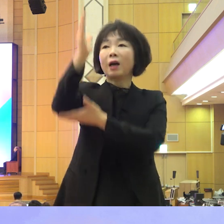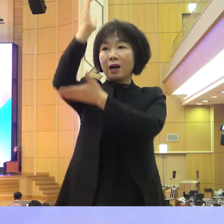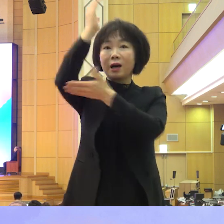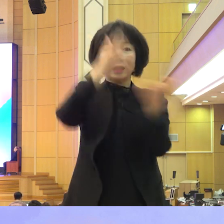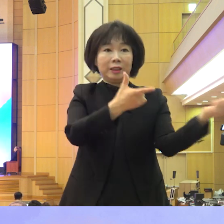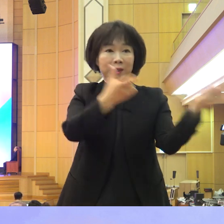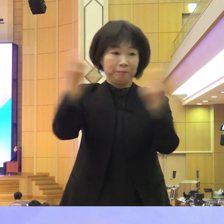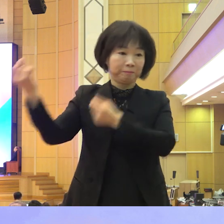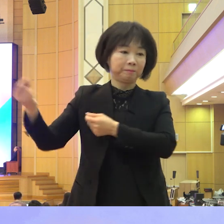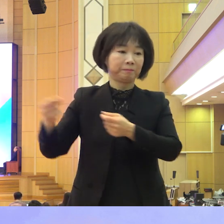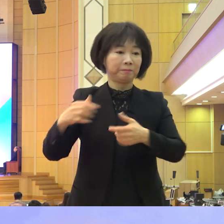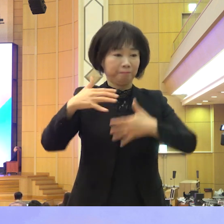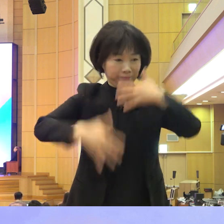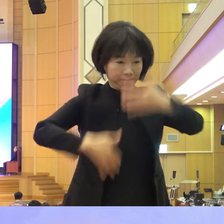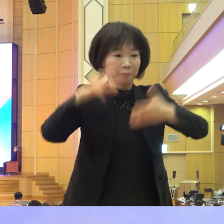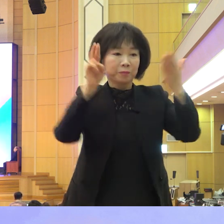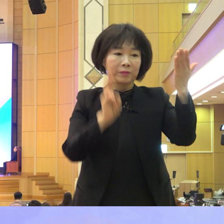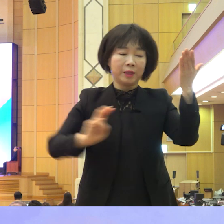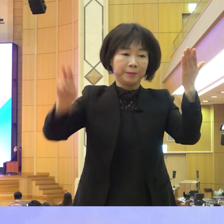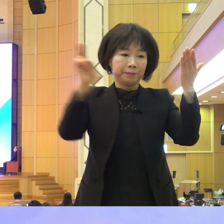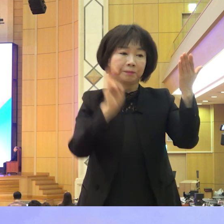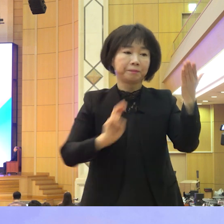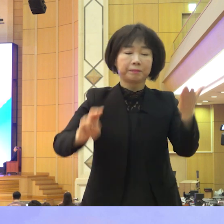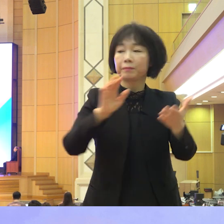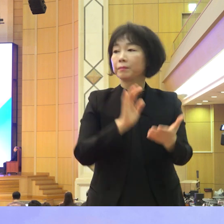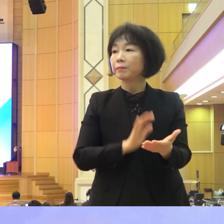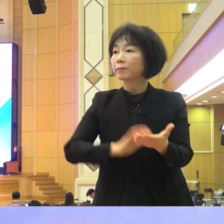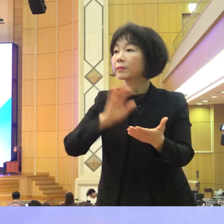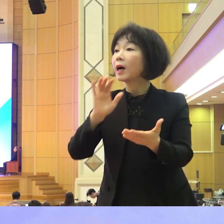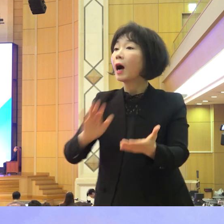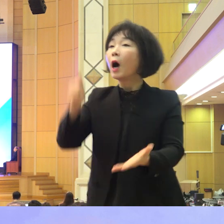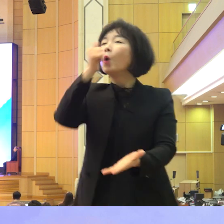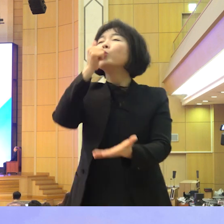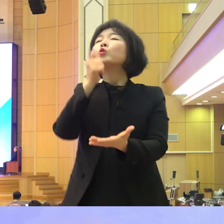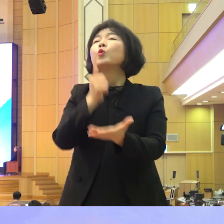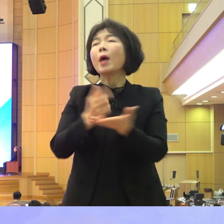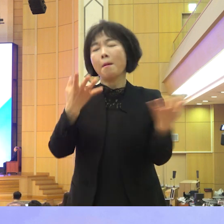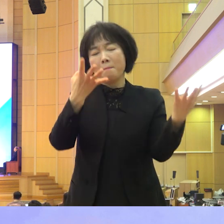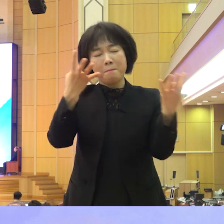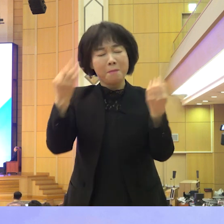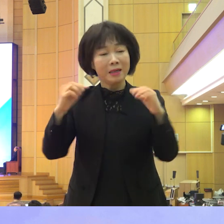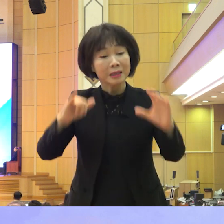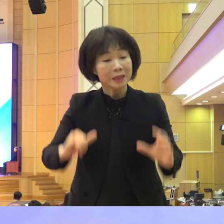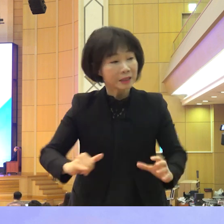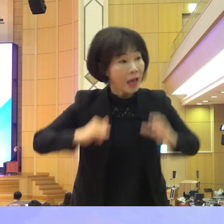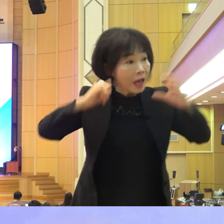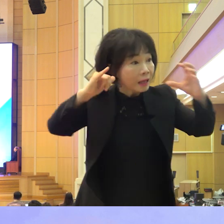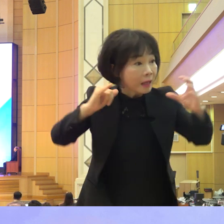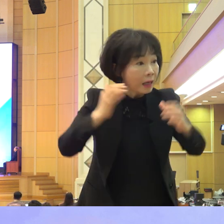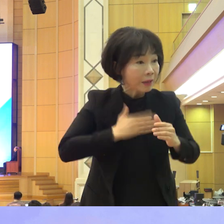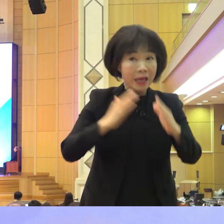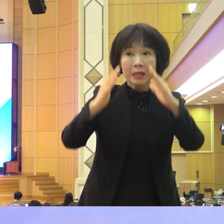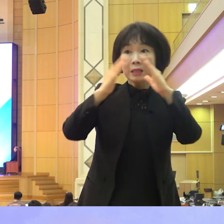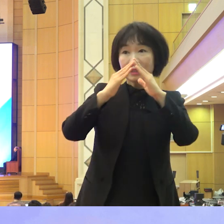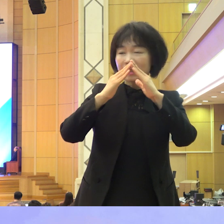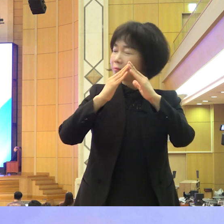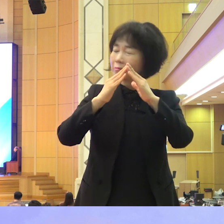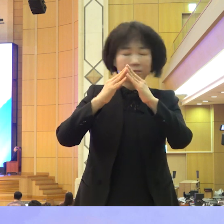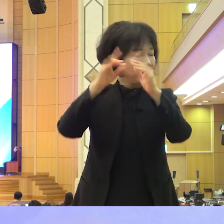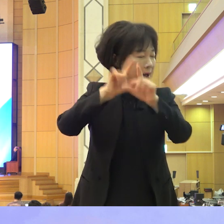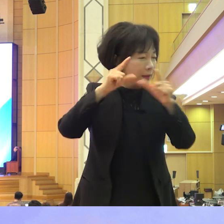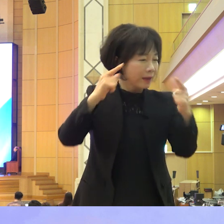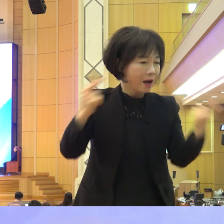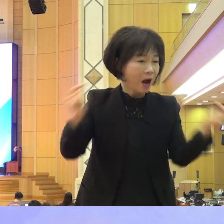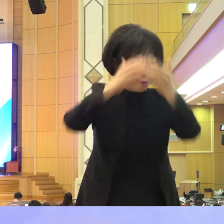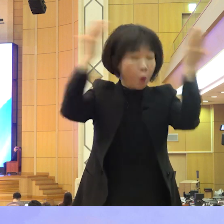새 많은 이 세상은 내 집 아니네. 새 많은 이 세상은 내 집